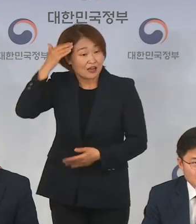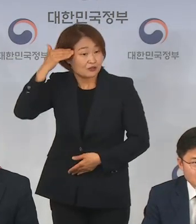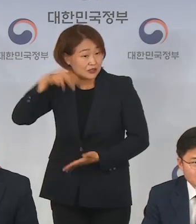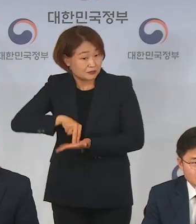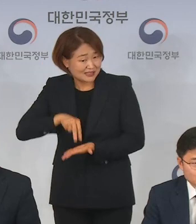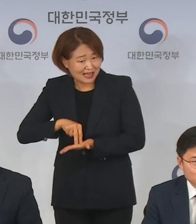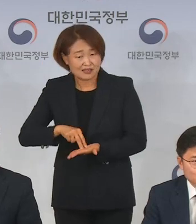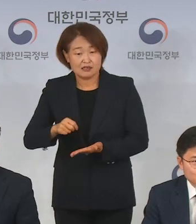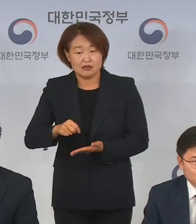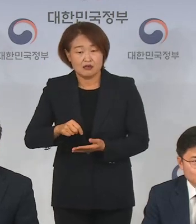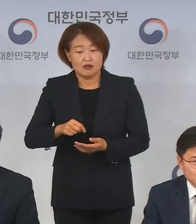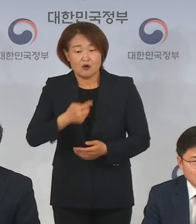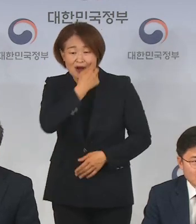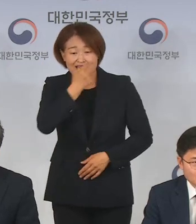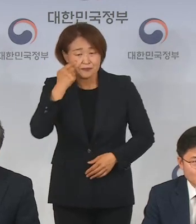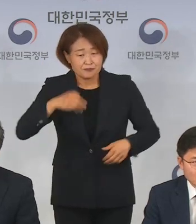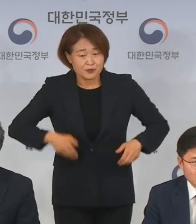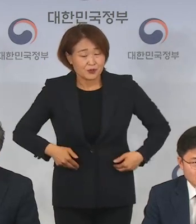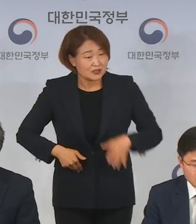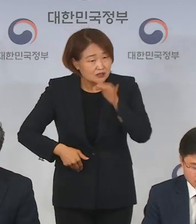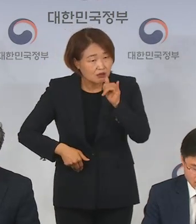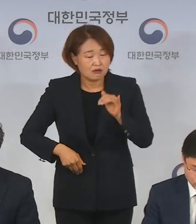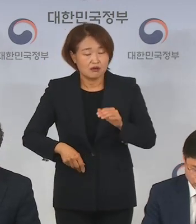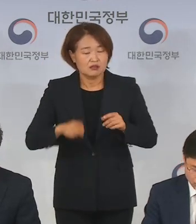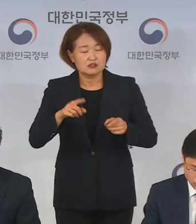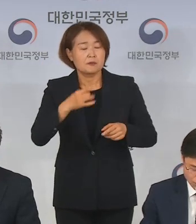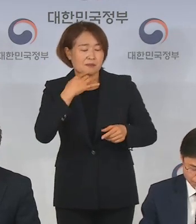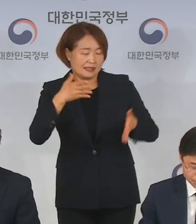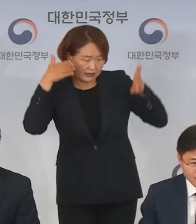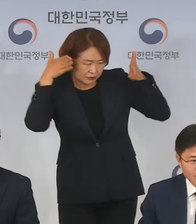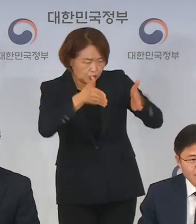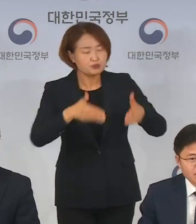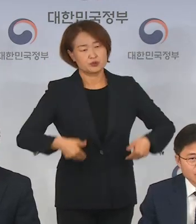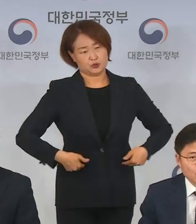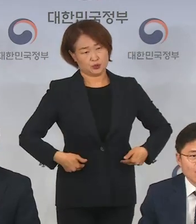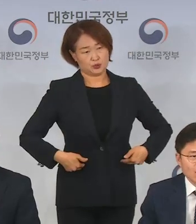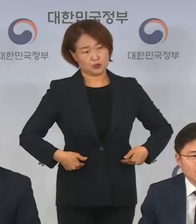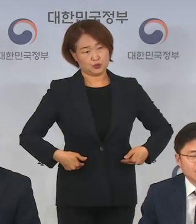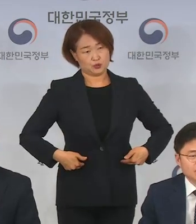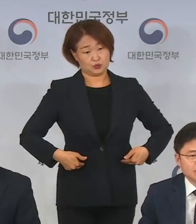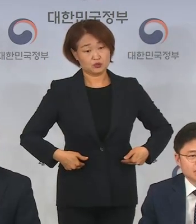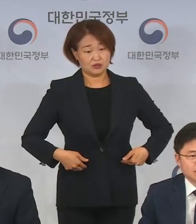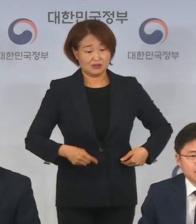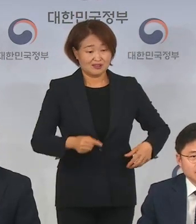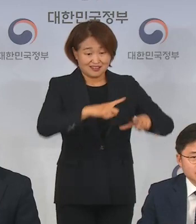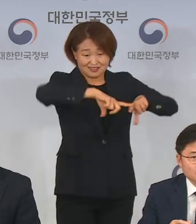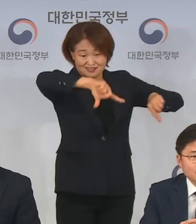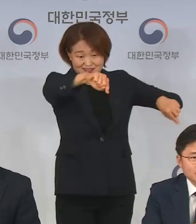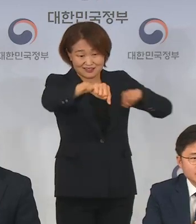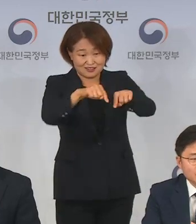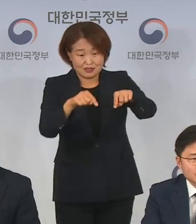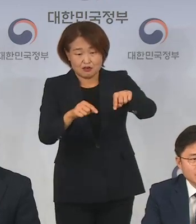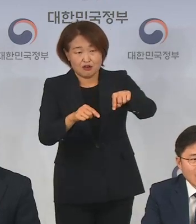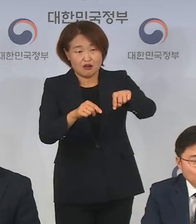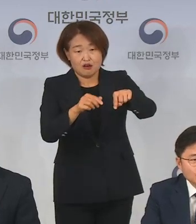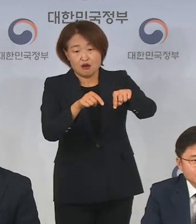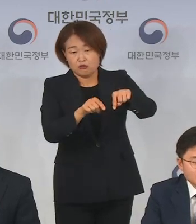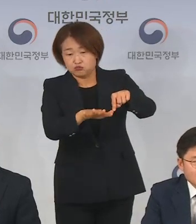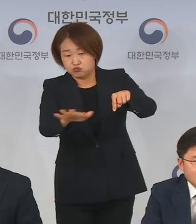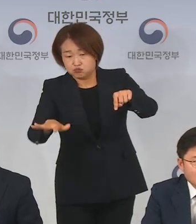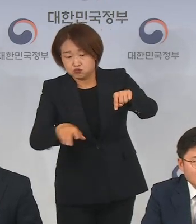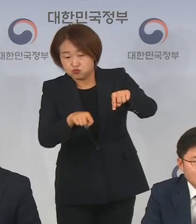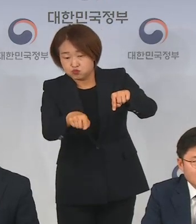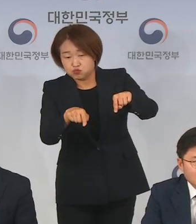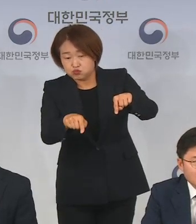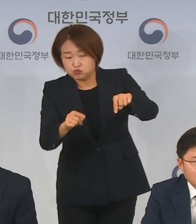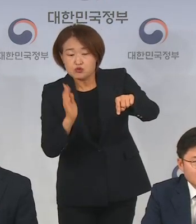부분들에 집중을 할 필요가 있겠다는 생각이 좀 들고요. 시료와 관련해서는 시료는 이미 저희들이 갖고